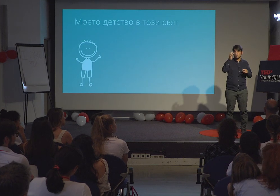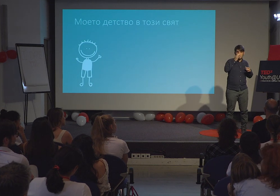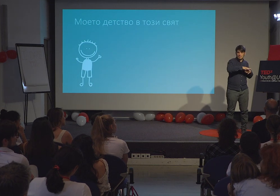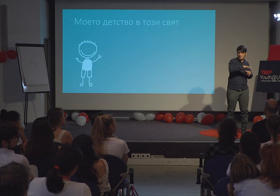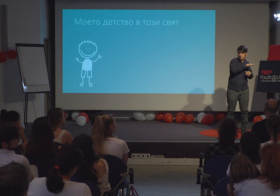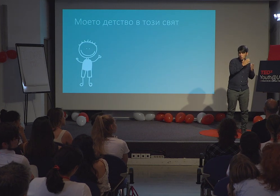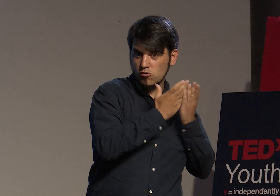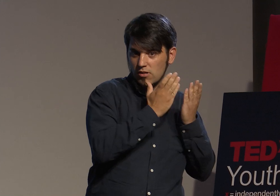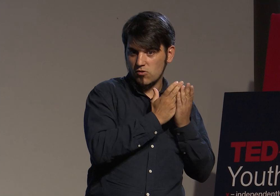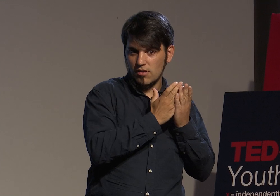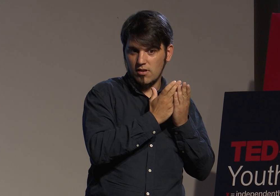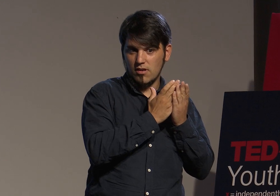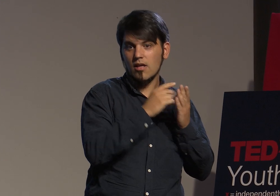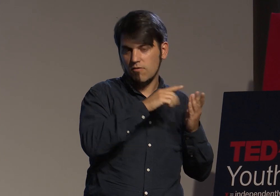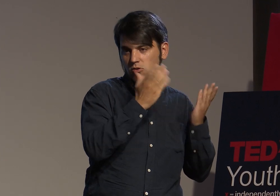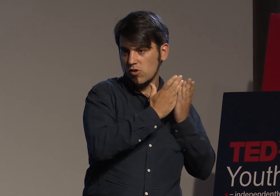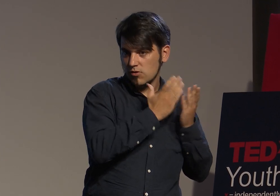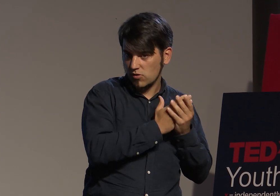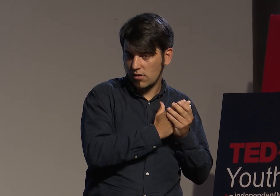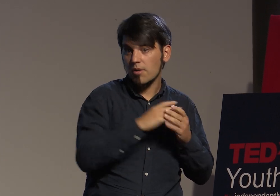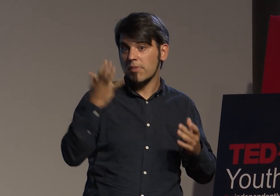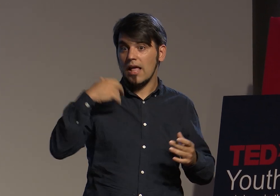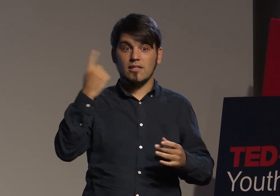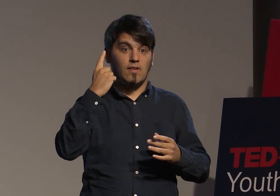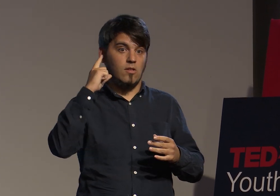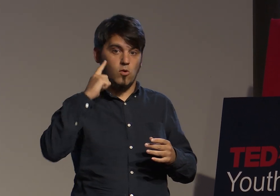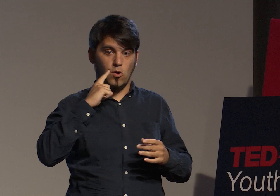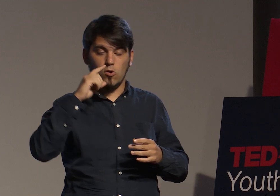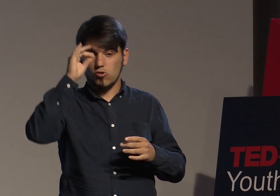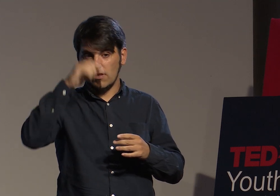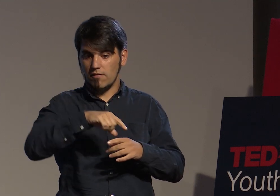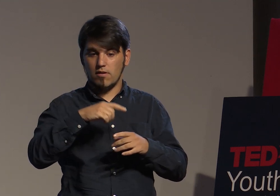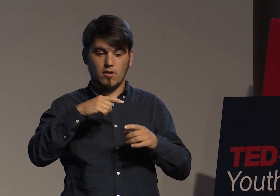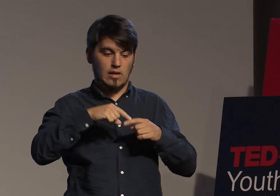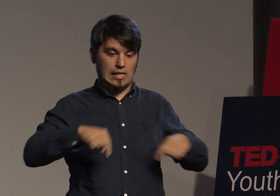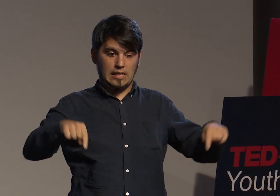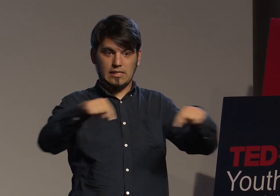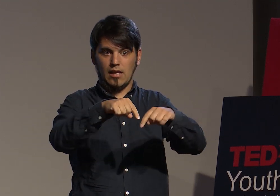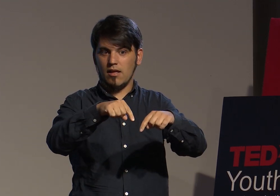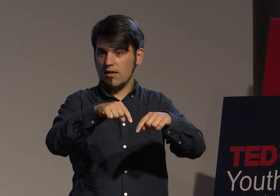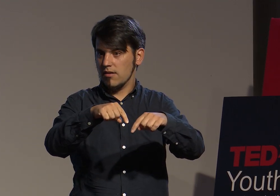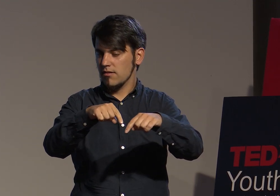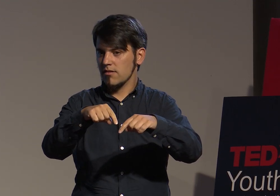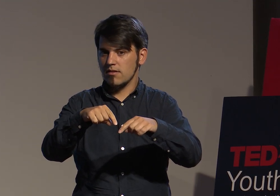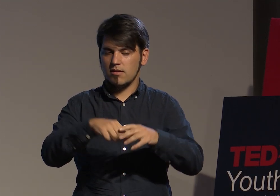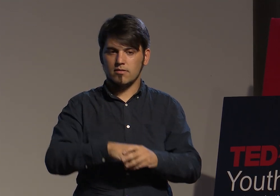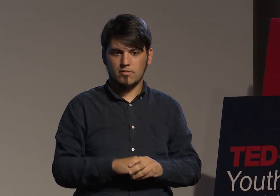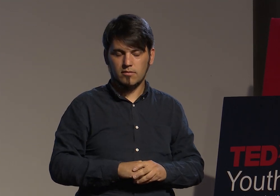семейство. Израснал съм в масово училище, сред чуващи ученици. Аз бях единственият